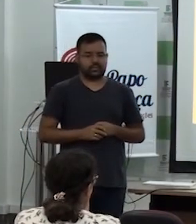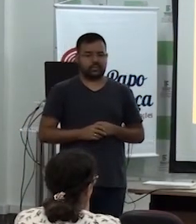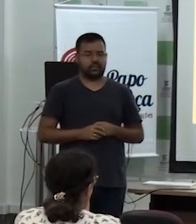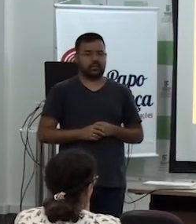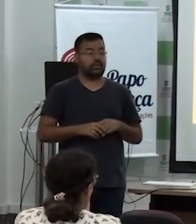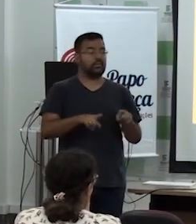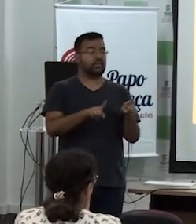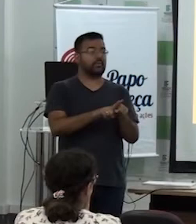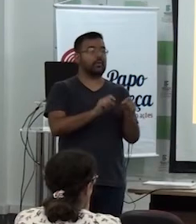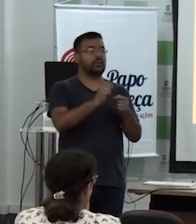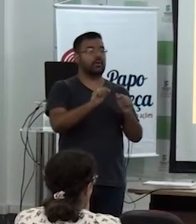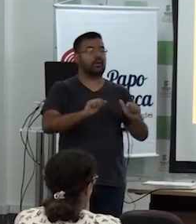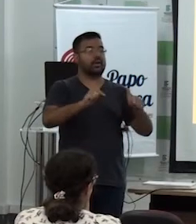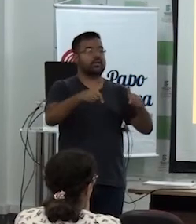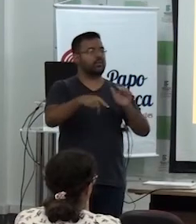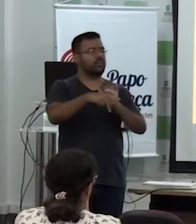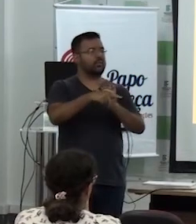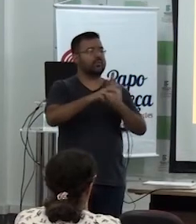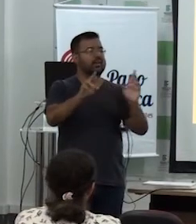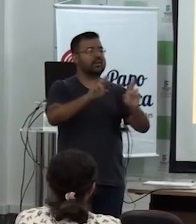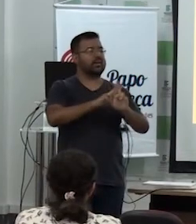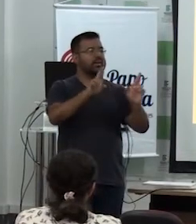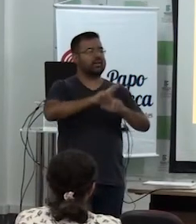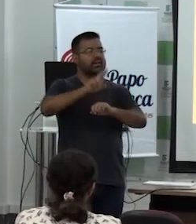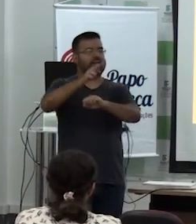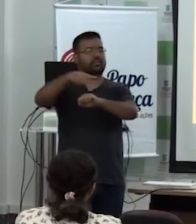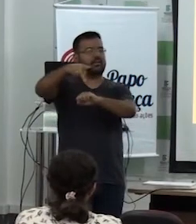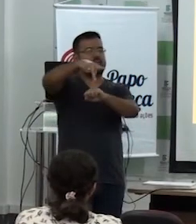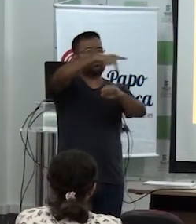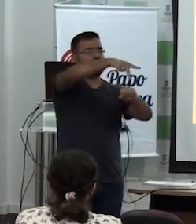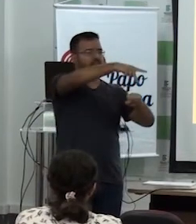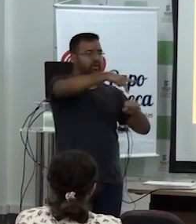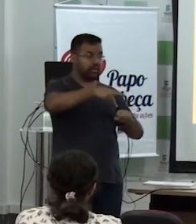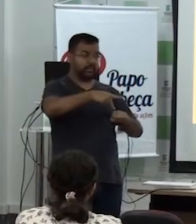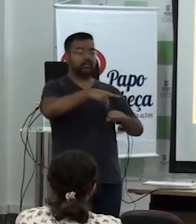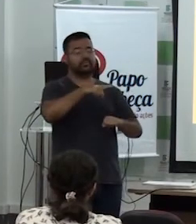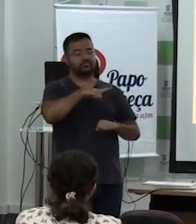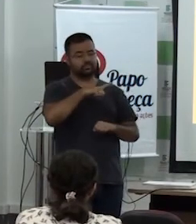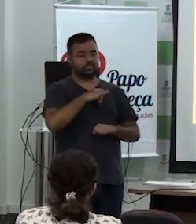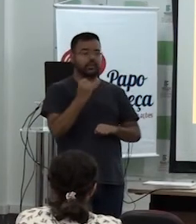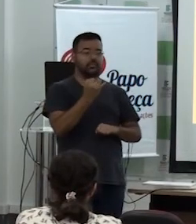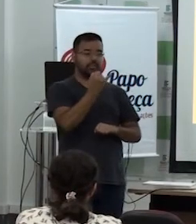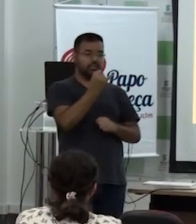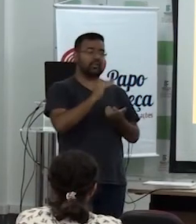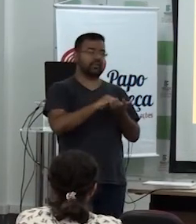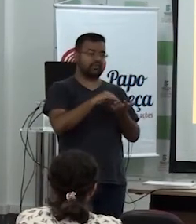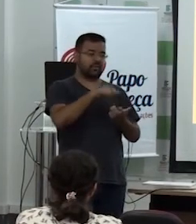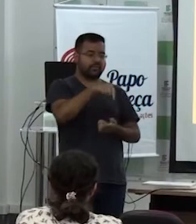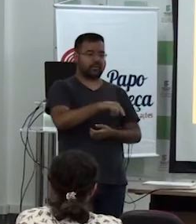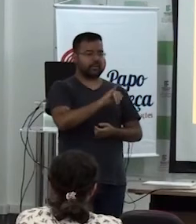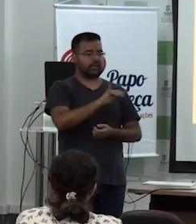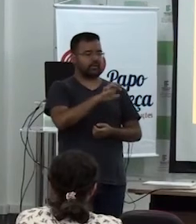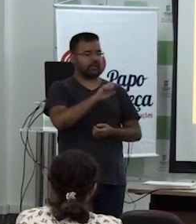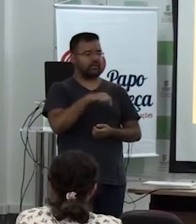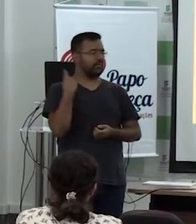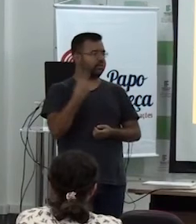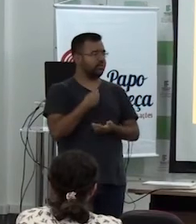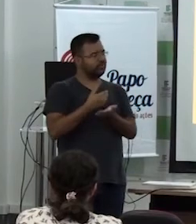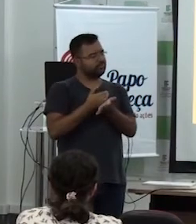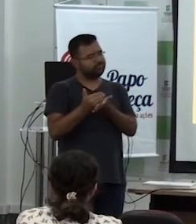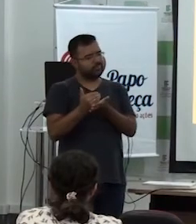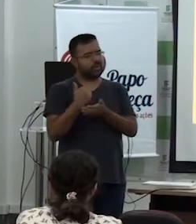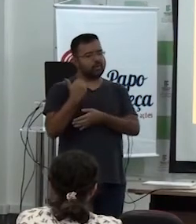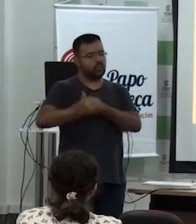E também as ações de internacionalização, que eu acho que deveria ser de grande importância na instituição, a gente está engateando ainda, mas a